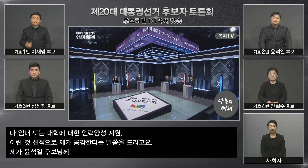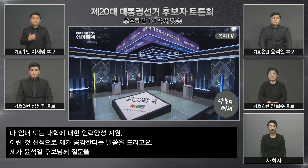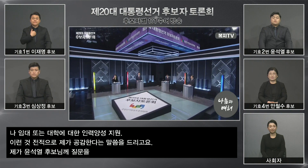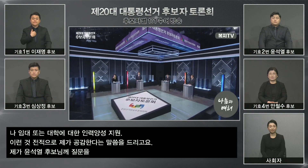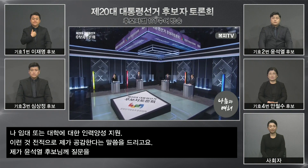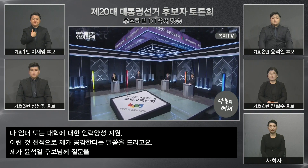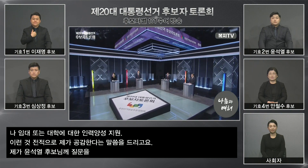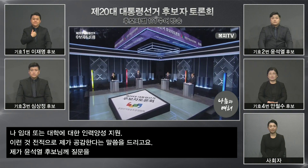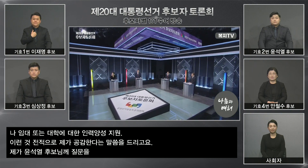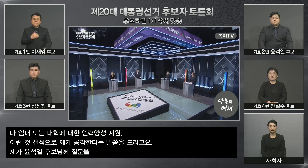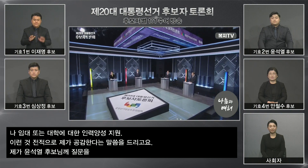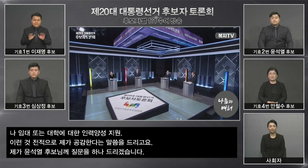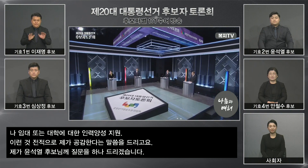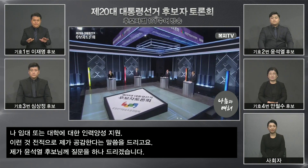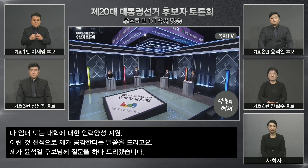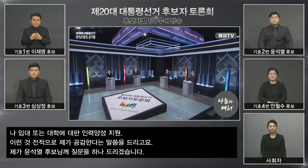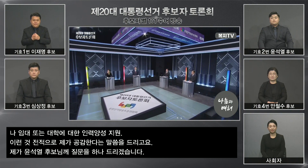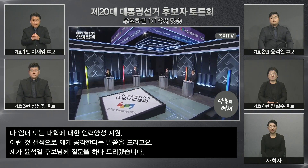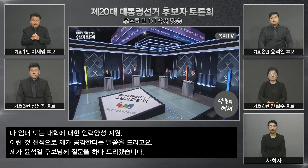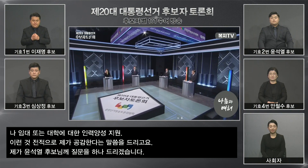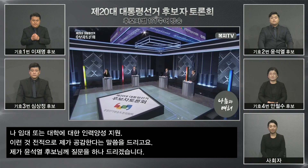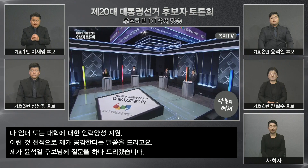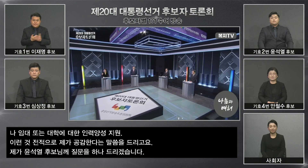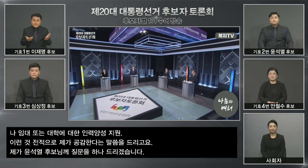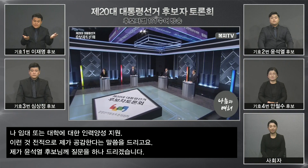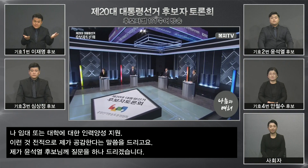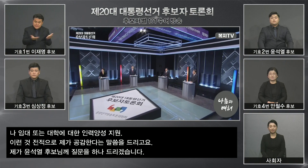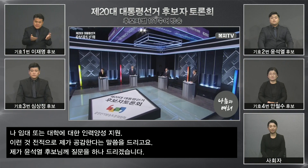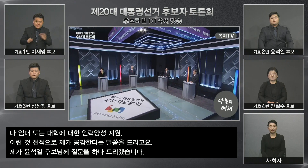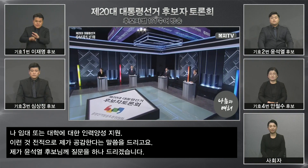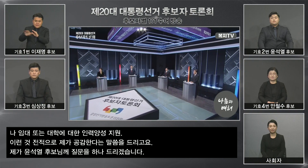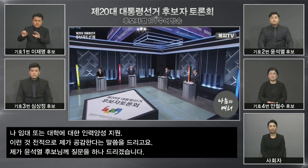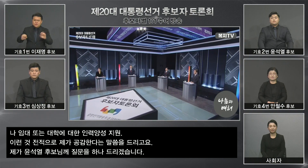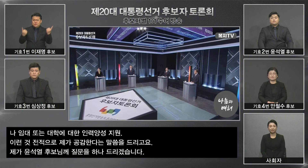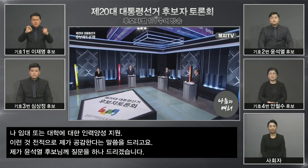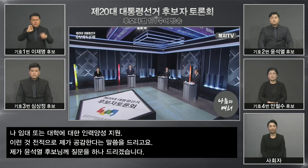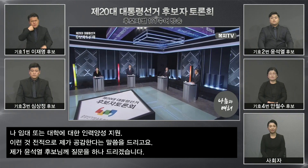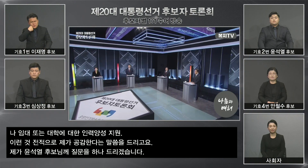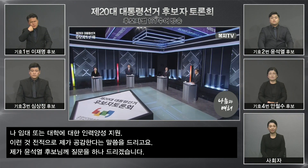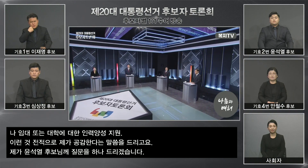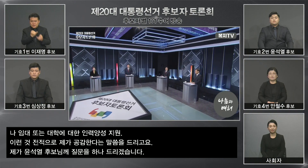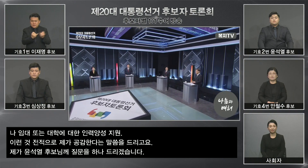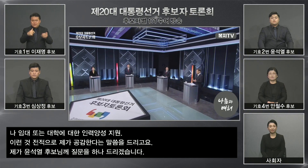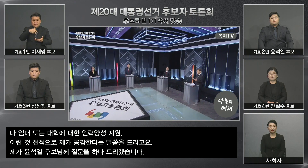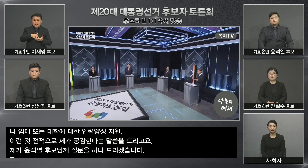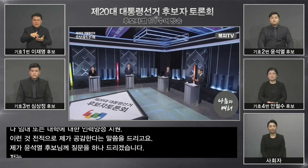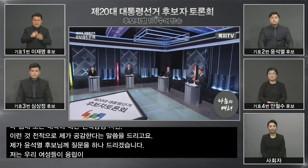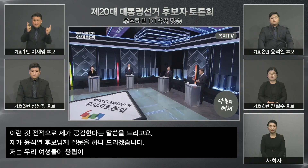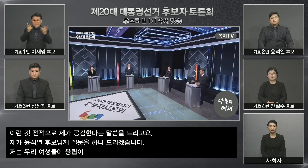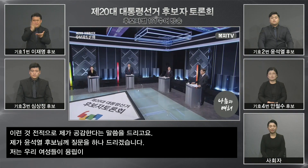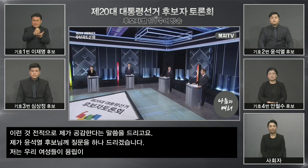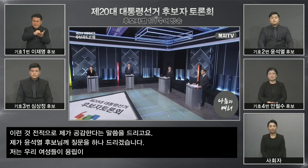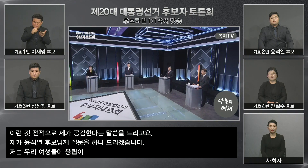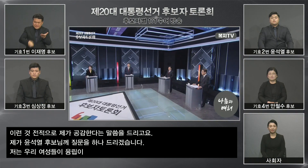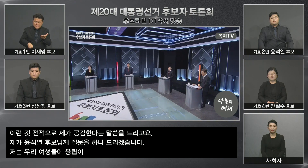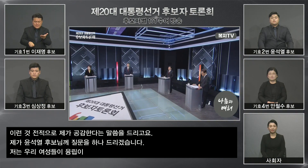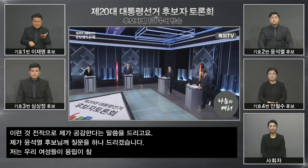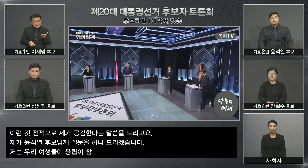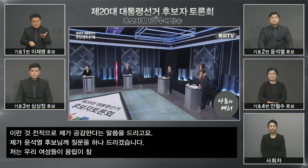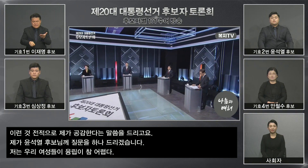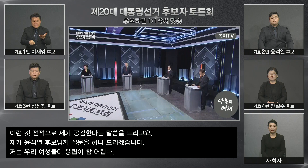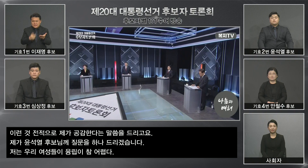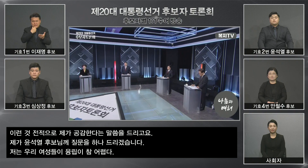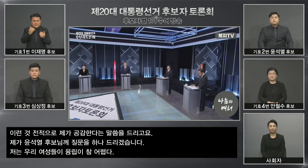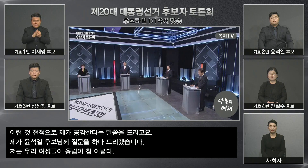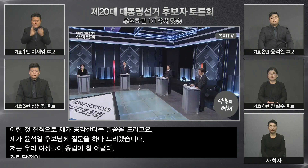저는 우리 여성들이 이제 일가정 양립이 참 어렵다. 그래서 경력 단절이 생기고 결국 아이를 출산을 포기하는 이런